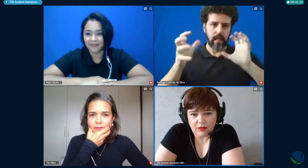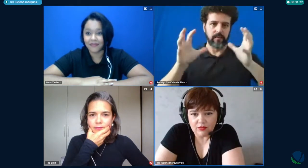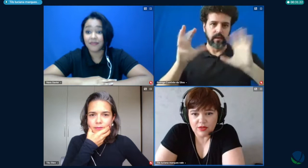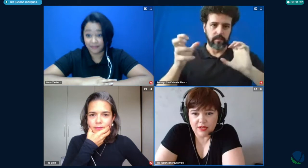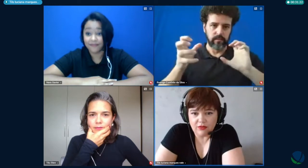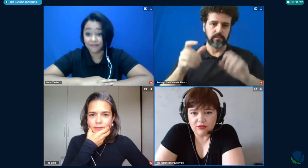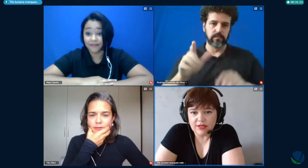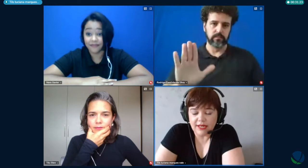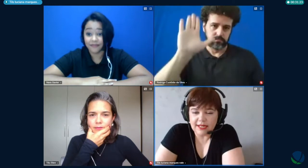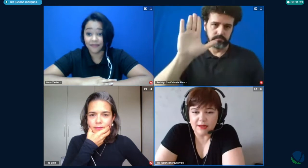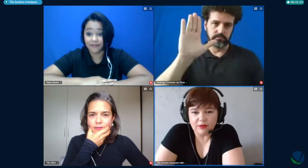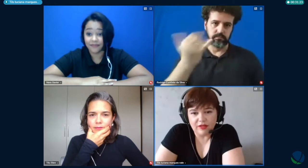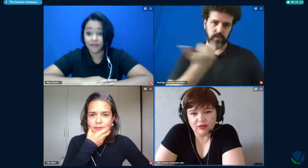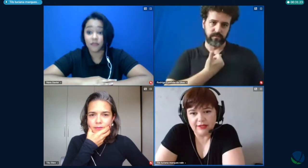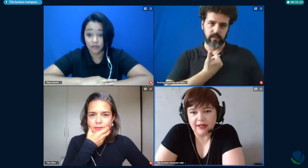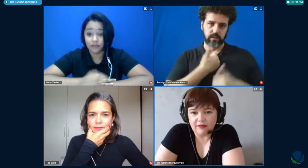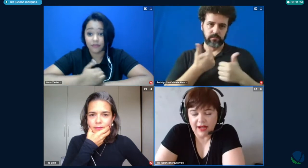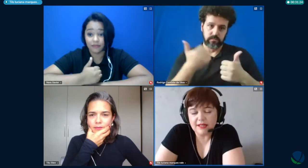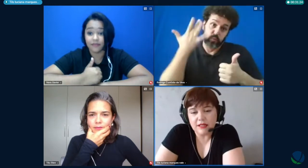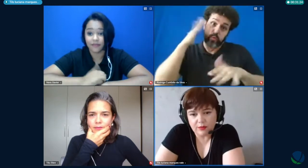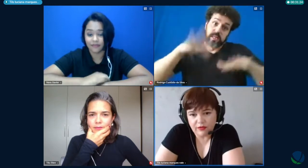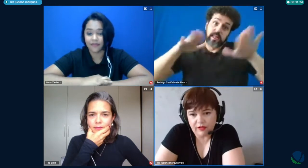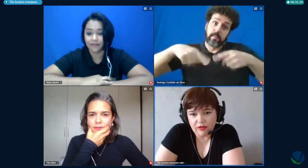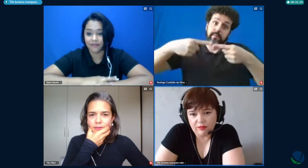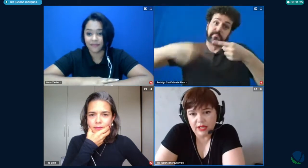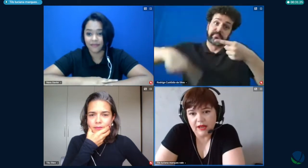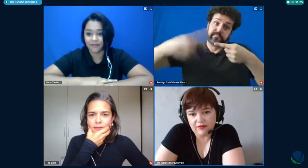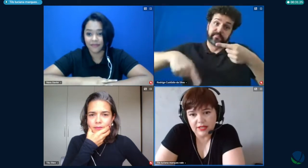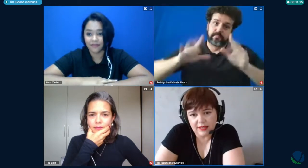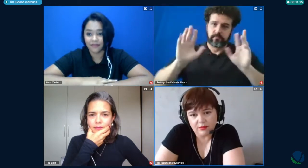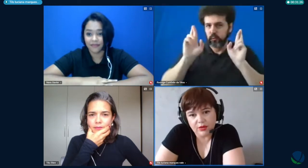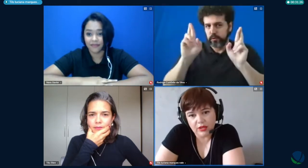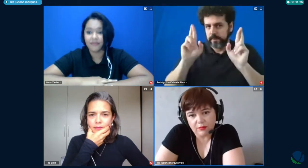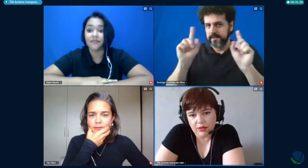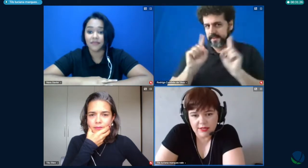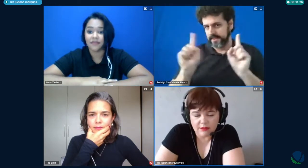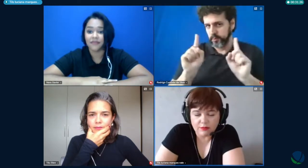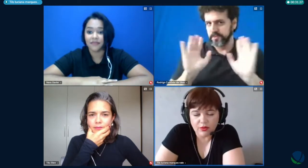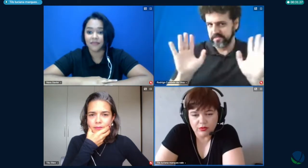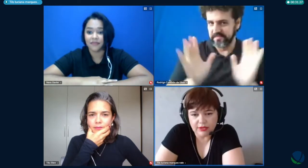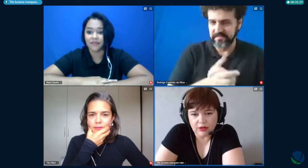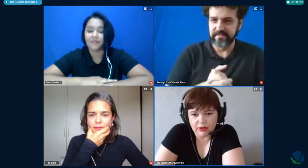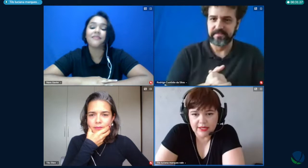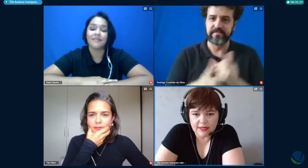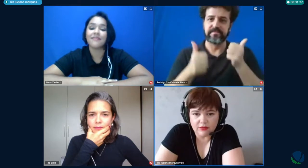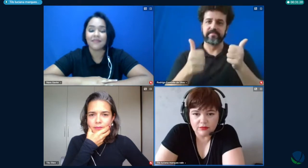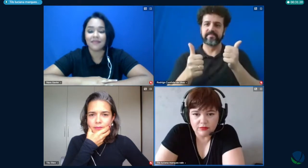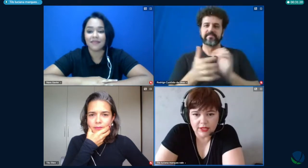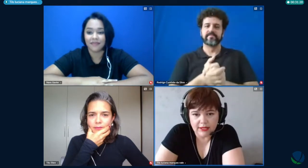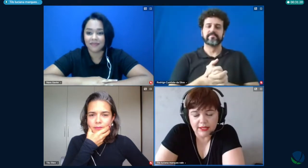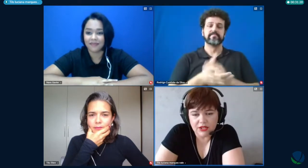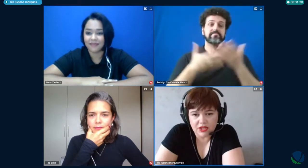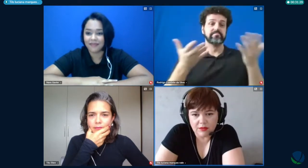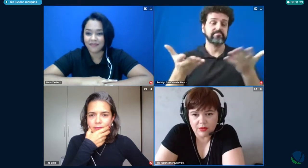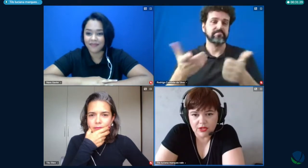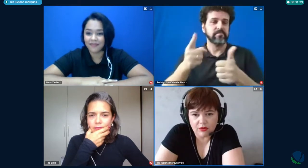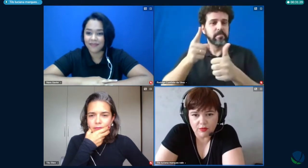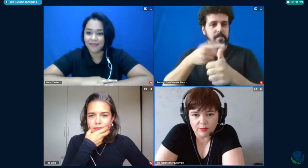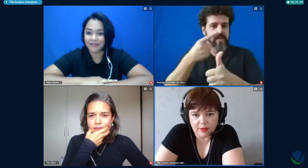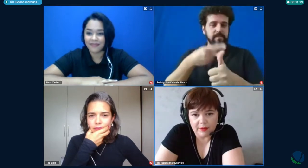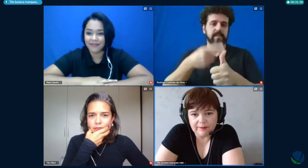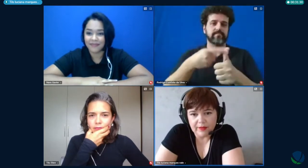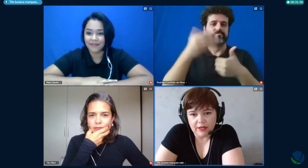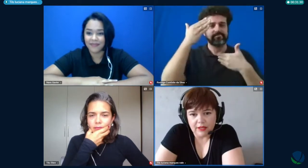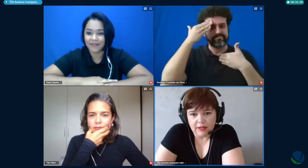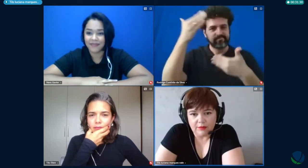Bem, então se eu sinalizar porventura travasses, por favor me avisem, porque pode ser por conta da conexão da internet que pode dar